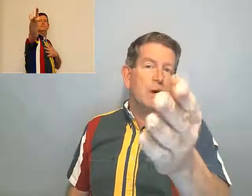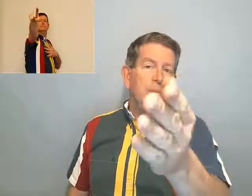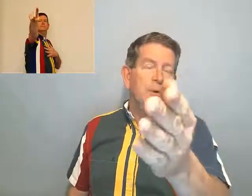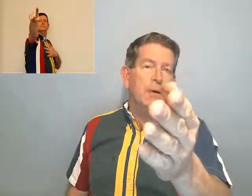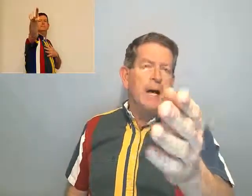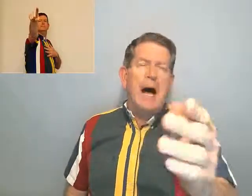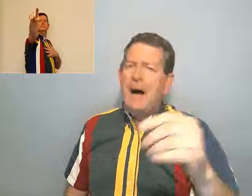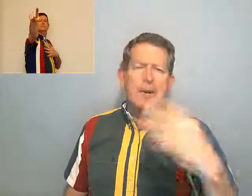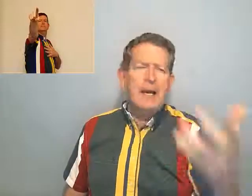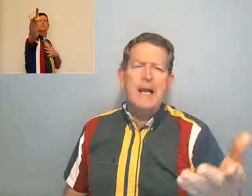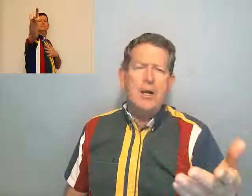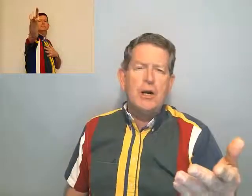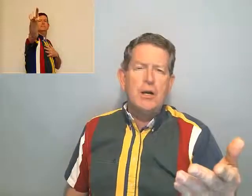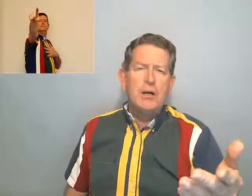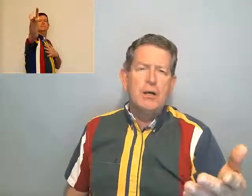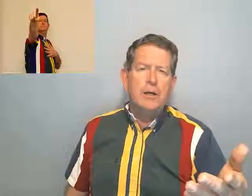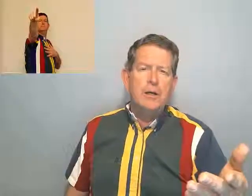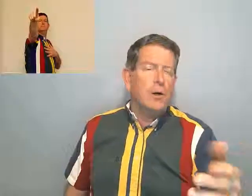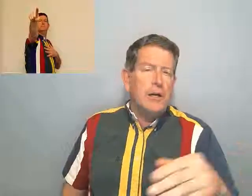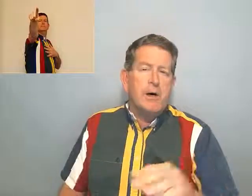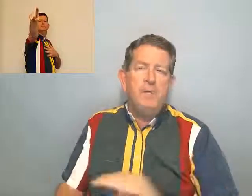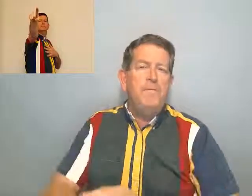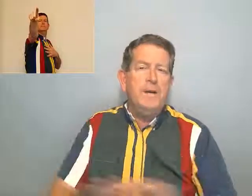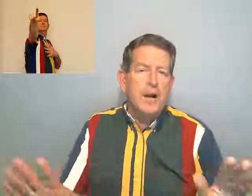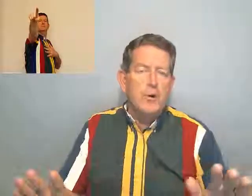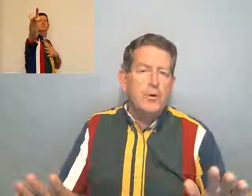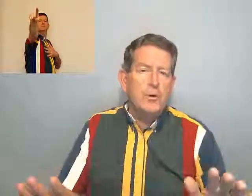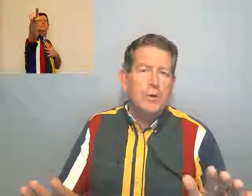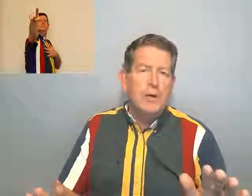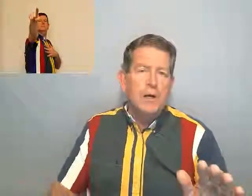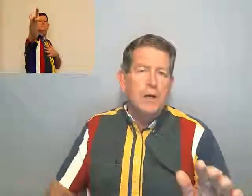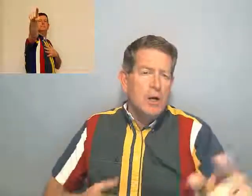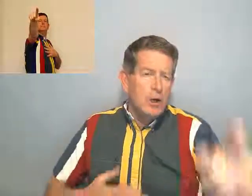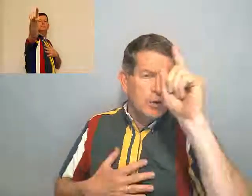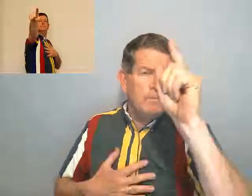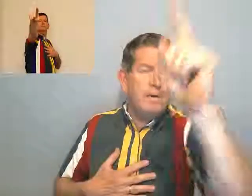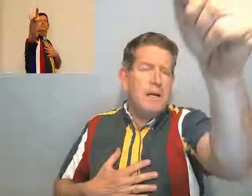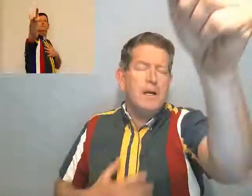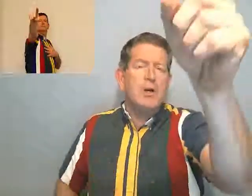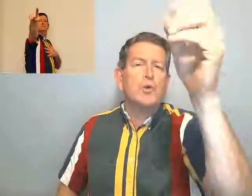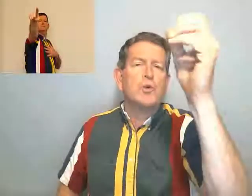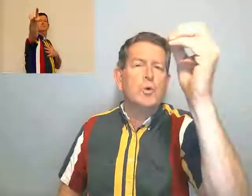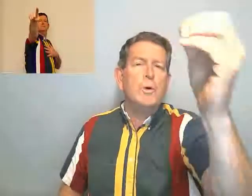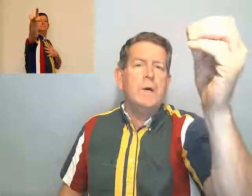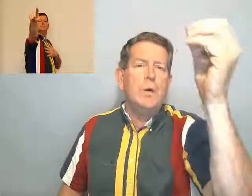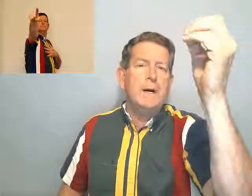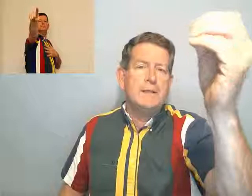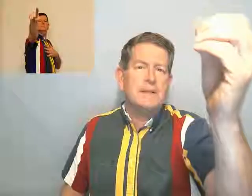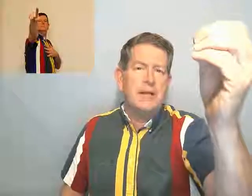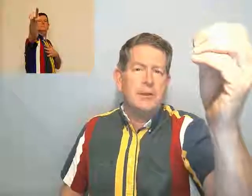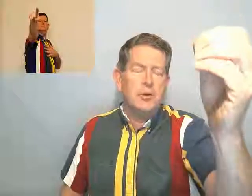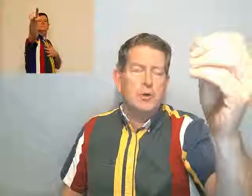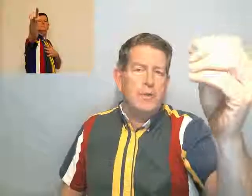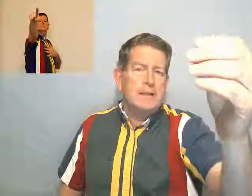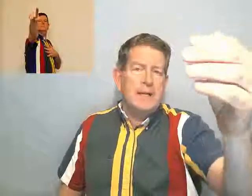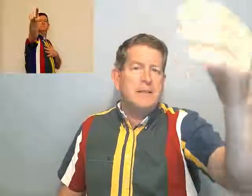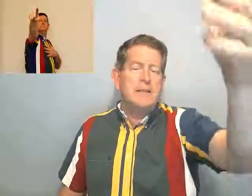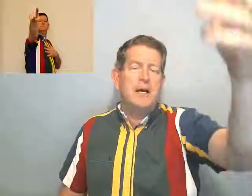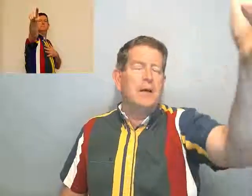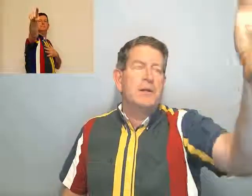exemple, après l'école, quand l'école finira aujourd'hui, je vais jouer au basket, je vais assister à